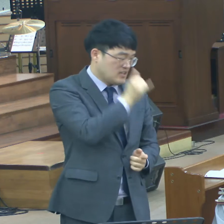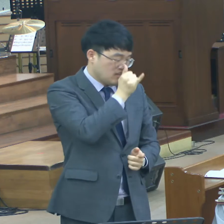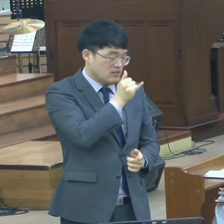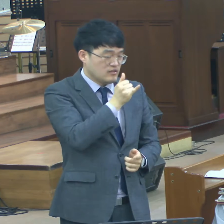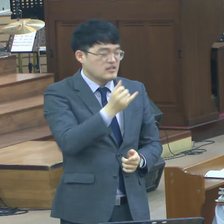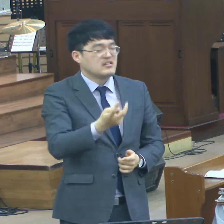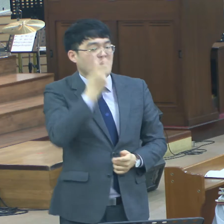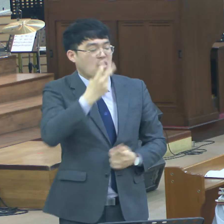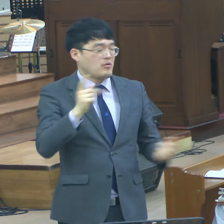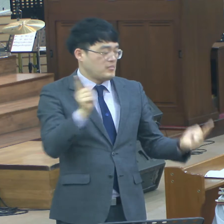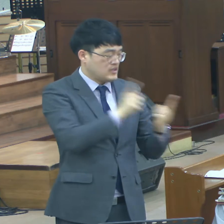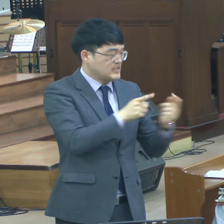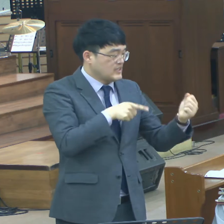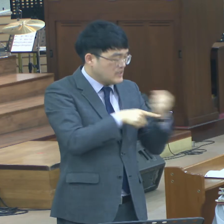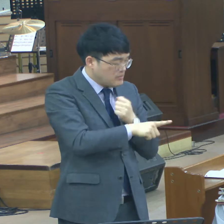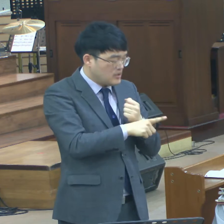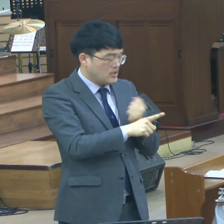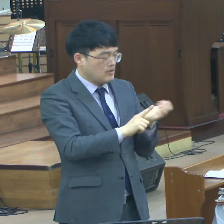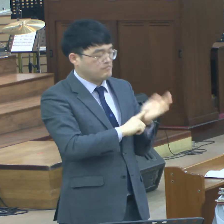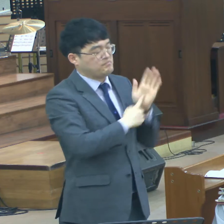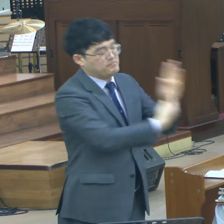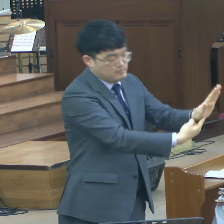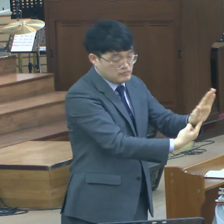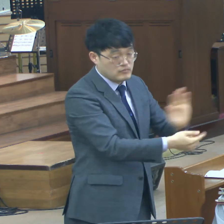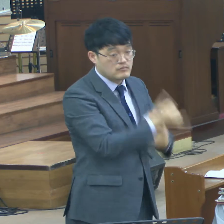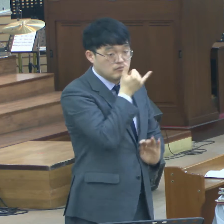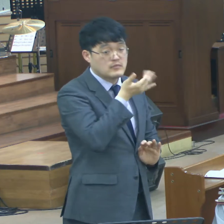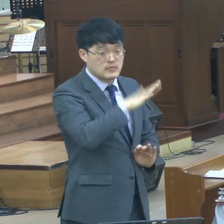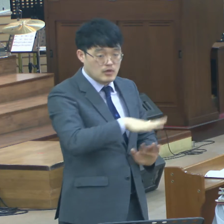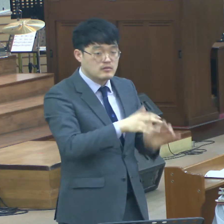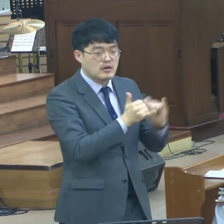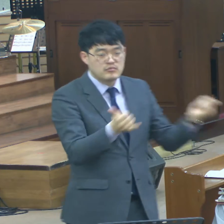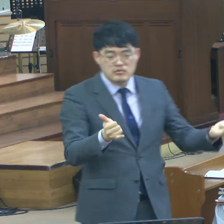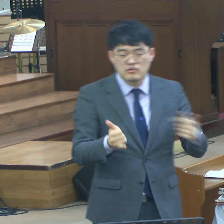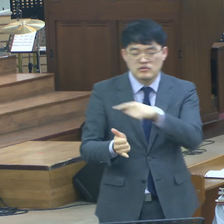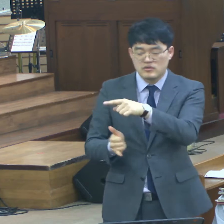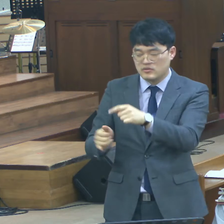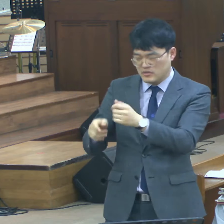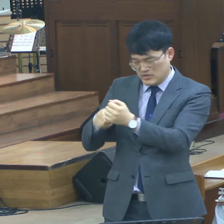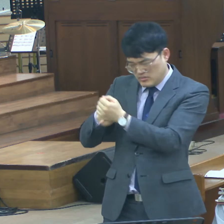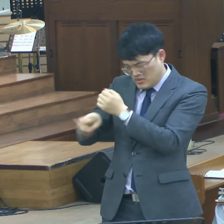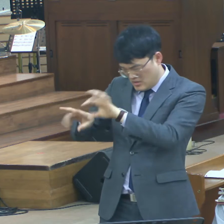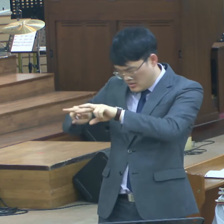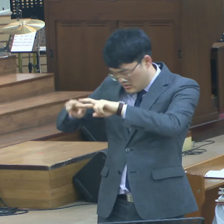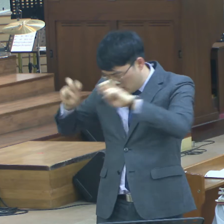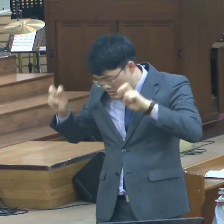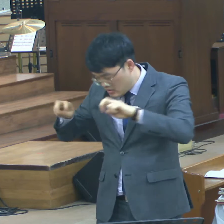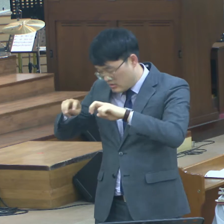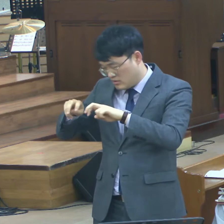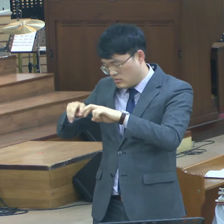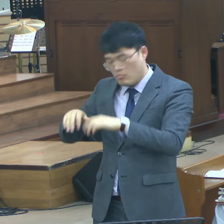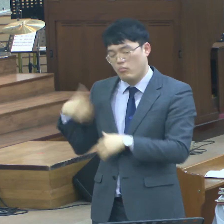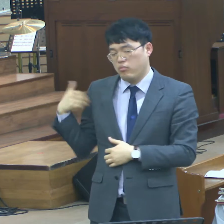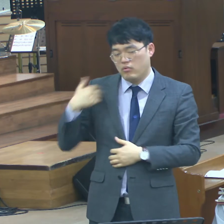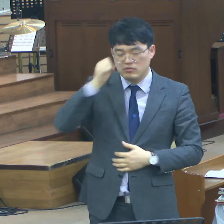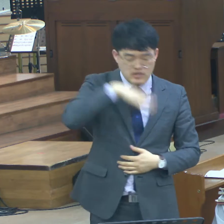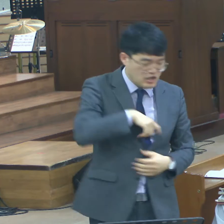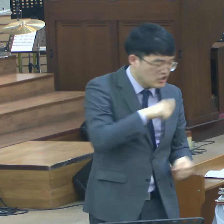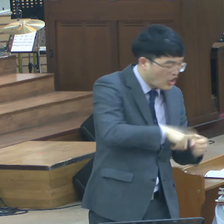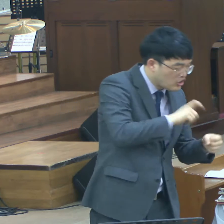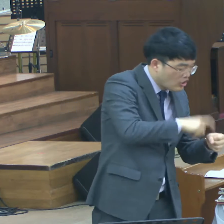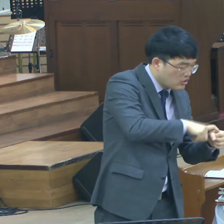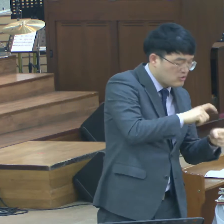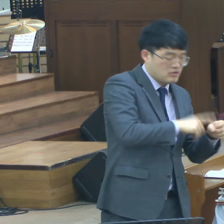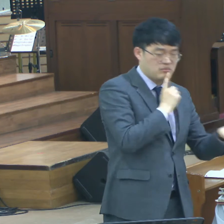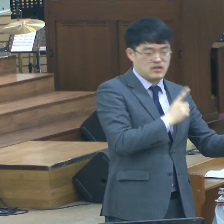깔려 있었죠. 그것을 보지 못하는 사람에게 계속 배부르게 양식을 공급하는 일을 하지 않죠. 왜냐하면 그